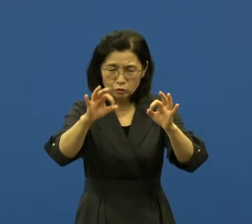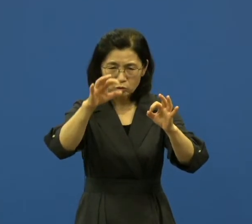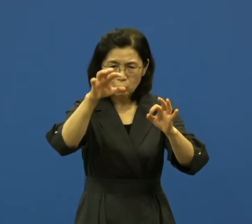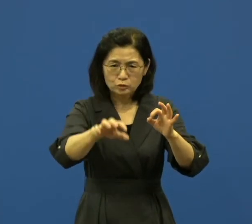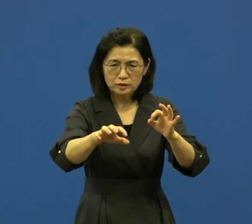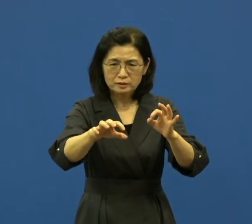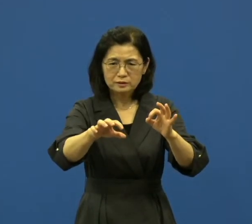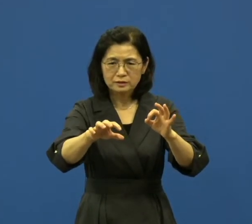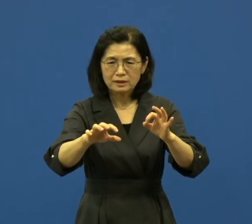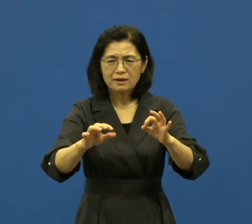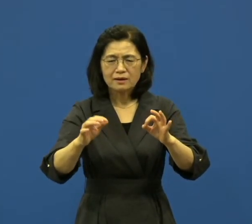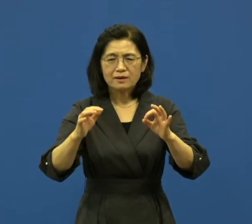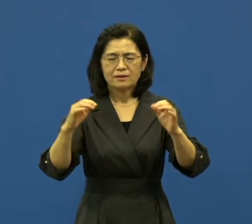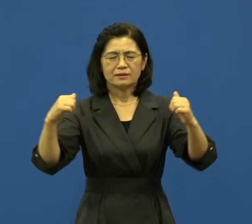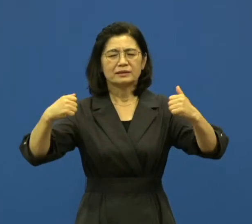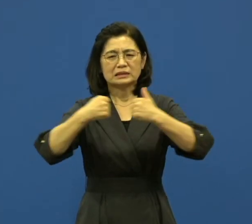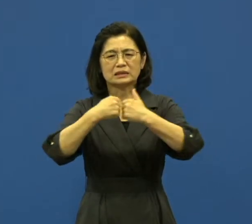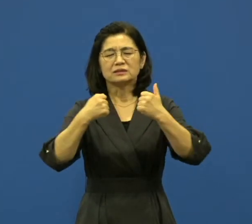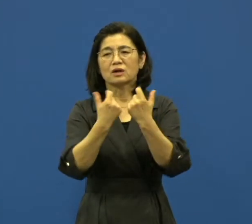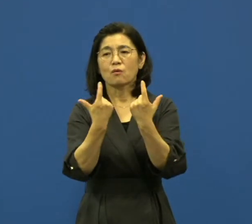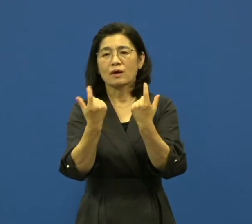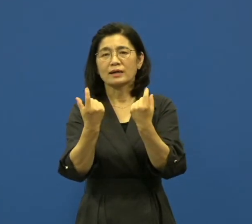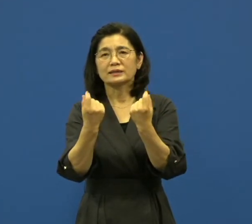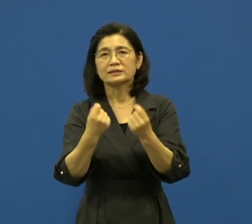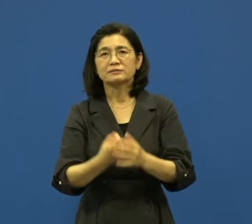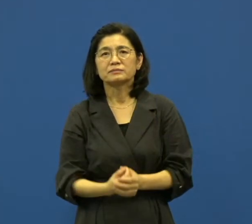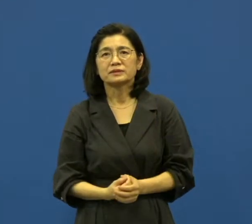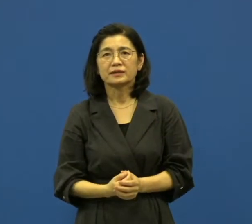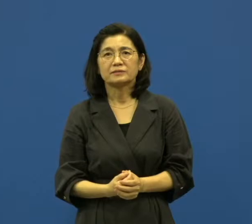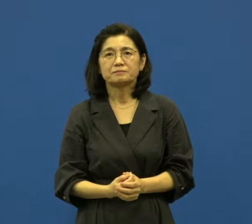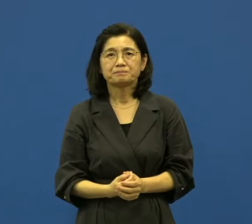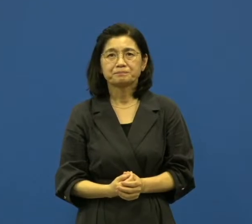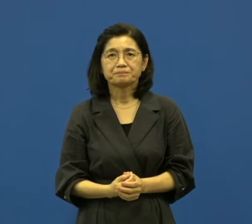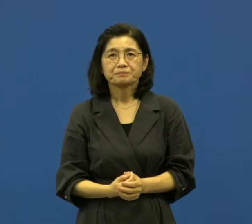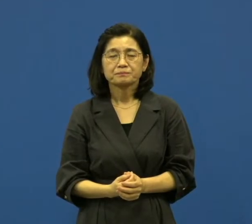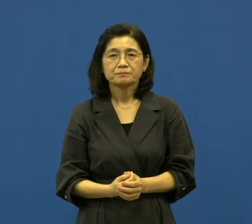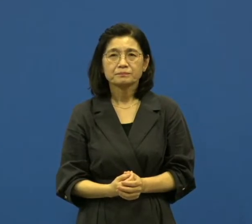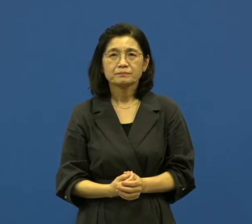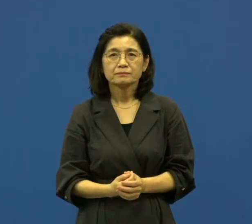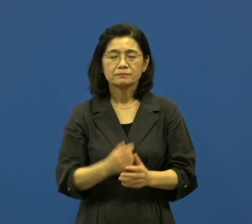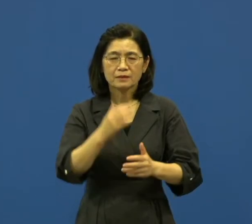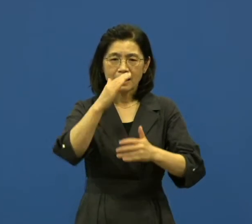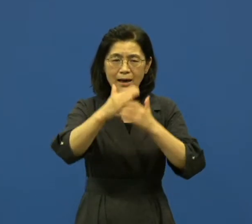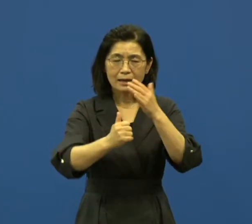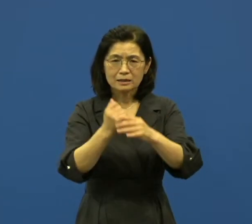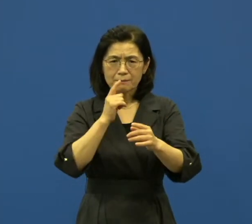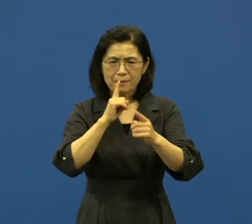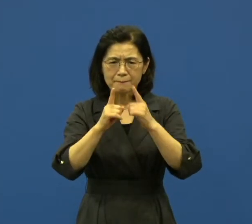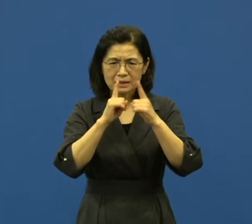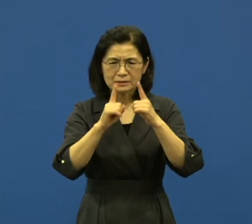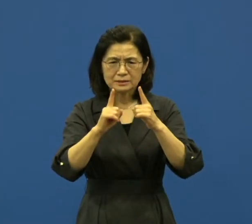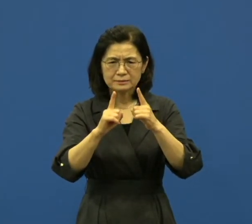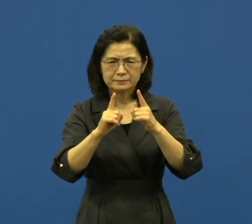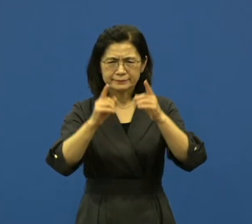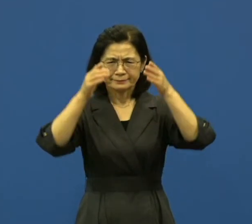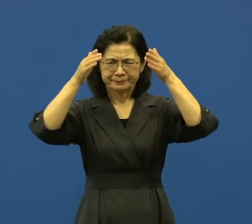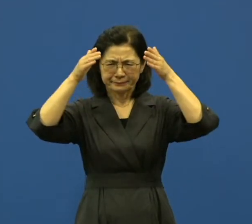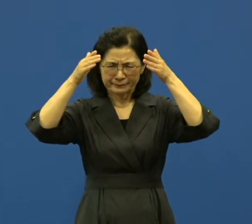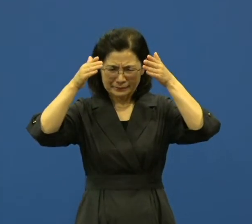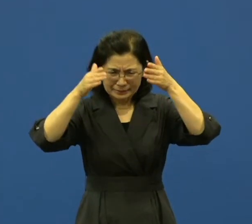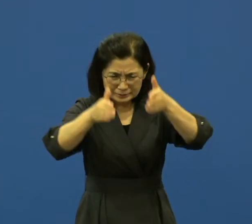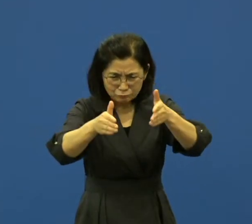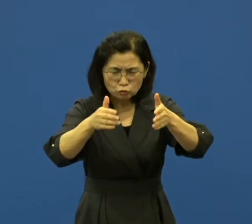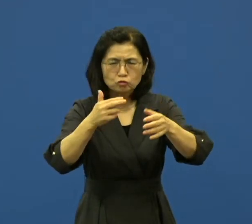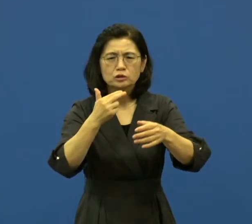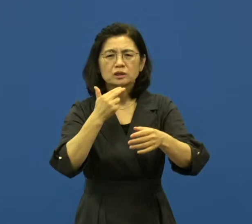오늘날 우리가 말씀에 귀를 기울이는 삶에 게을러져 있습니다. 진지한 자세로 하나님의 말씀을 기울이지 아니하면 우리의